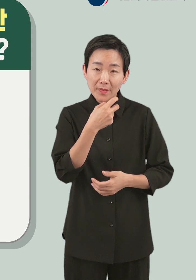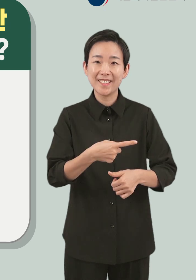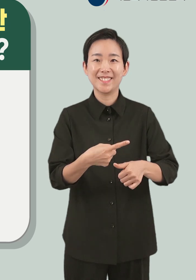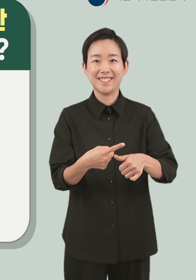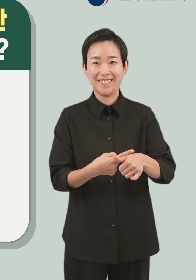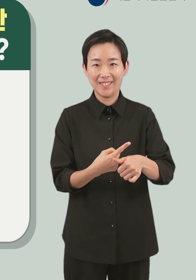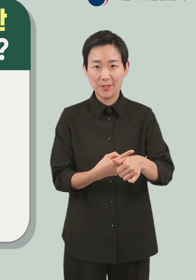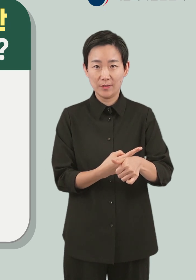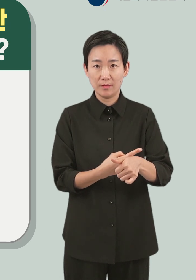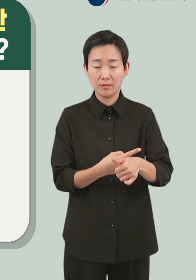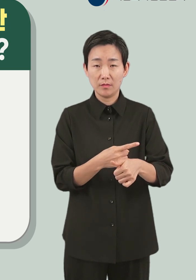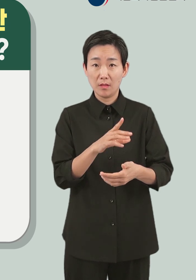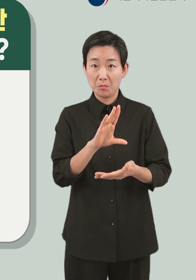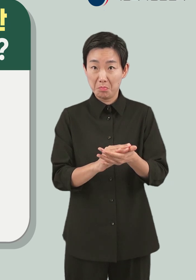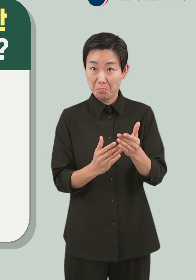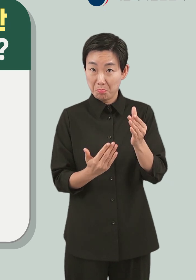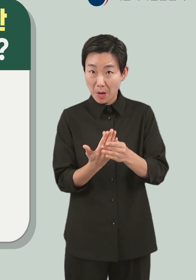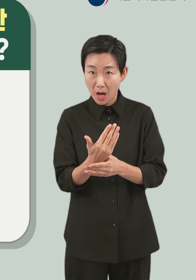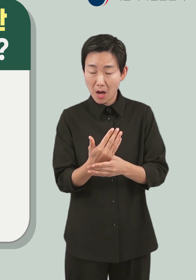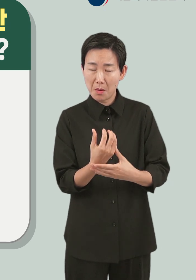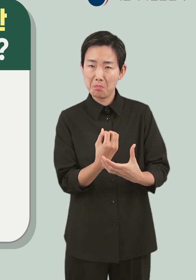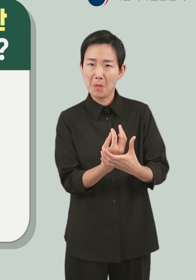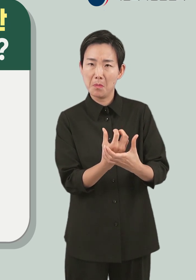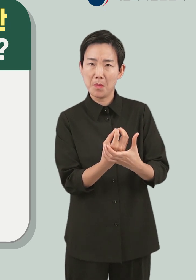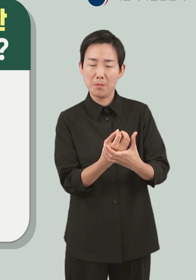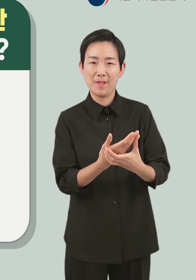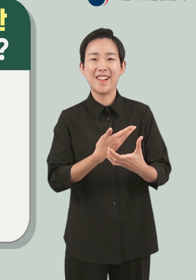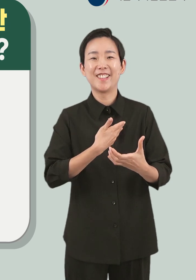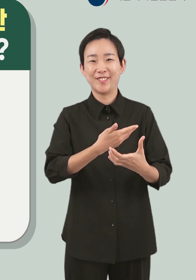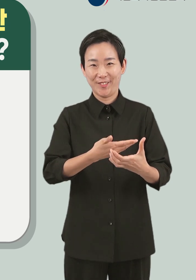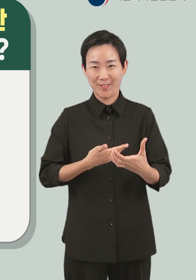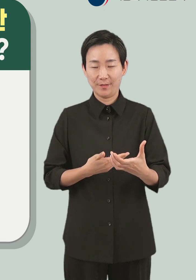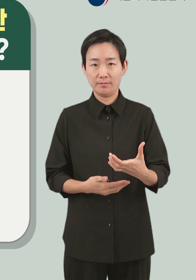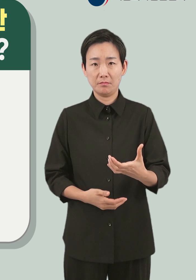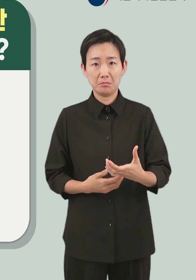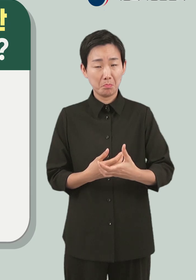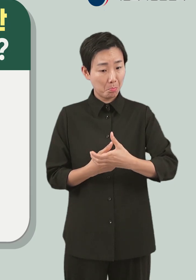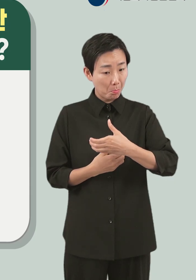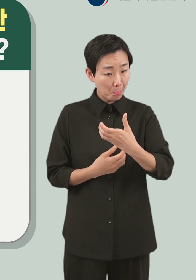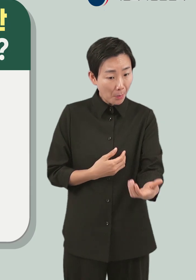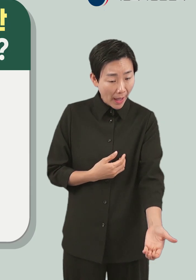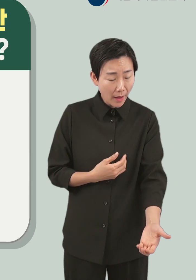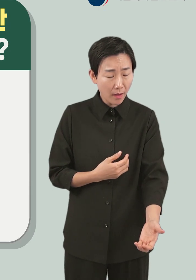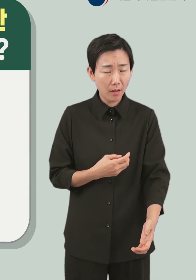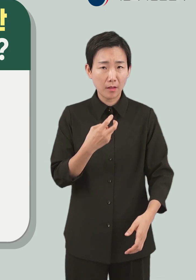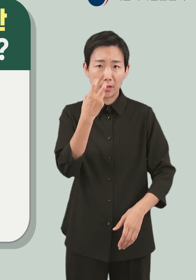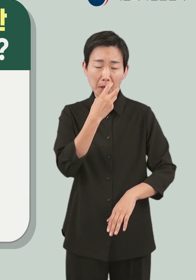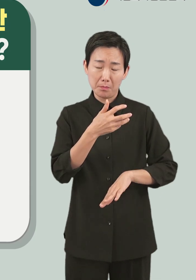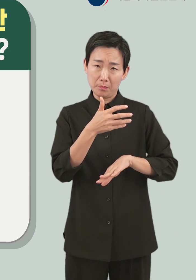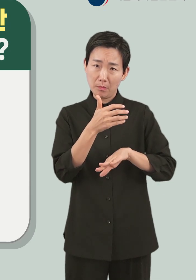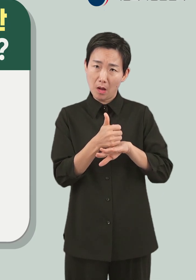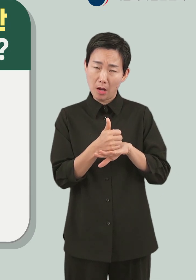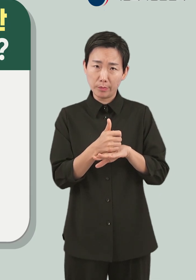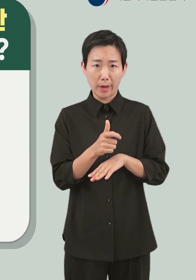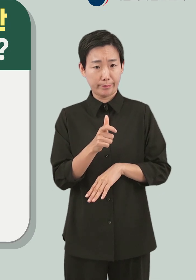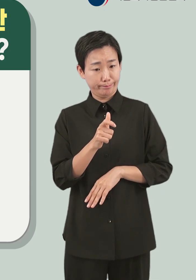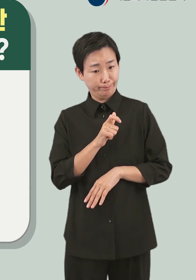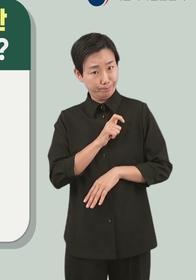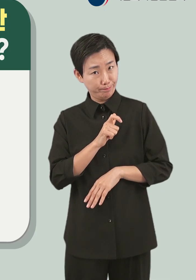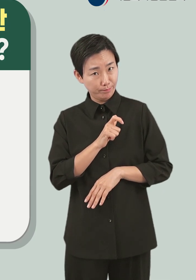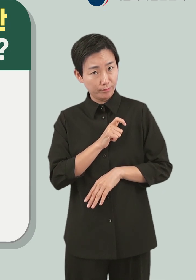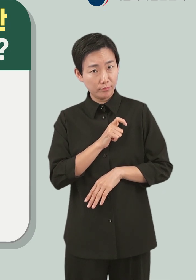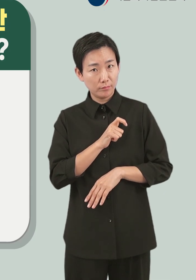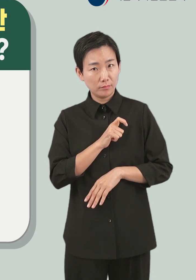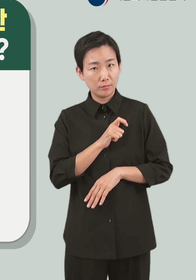자동으로 점검하며 문제가 있을 때 이를 알려줍니다. 만약 기기를 떨어뜨렸거나 측정 결과가 정확하지 않다고